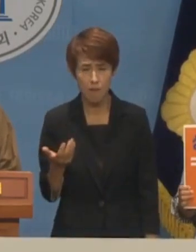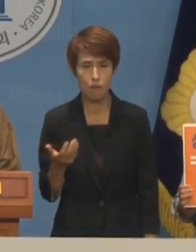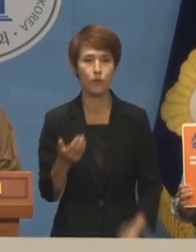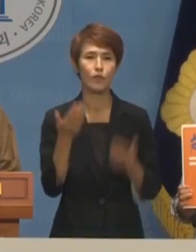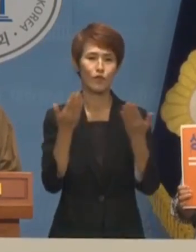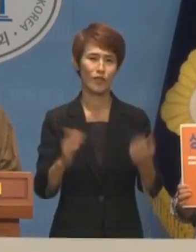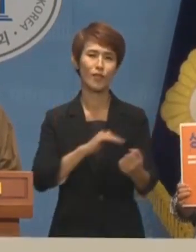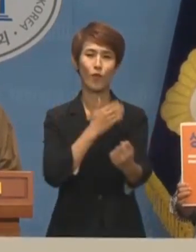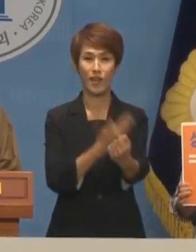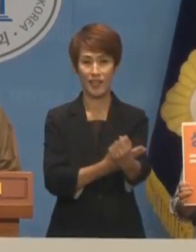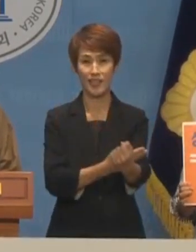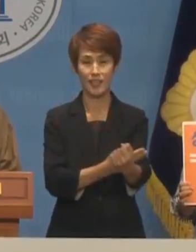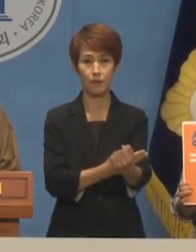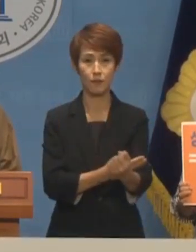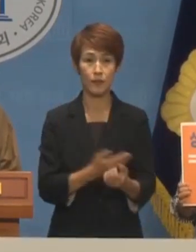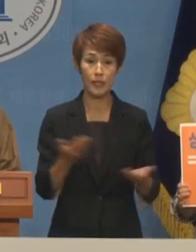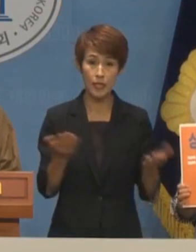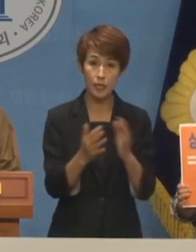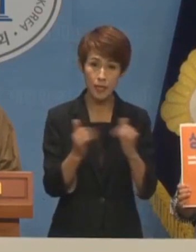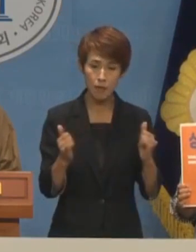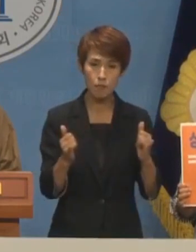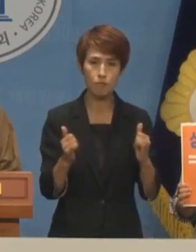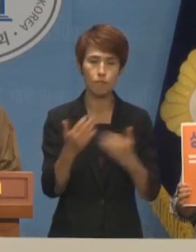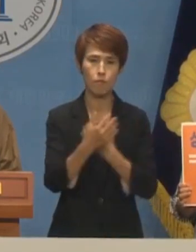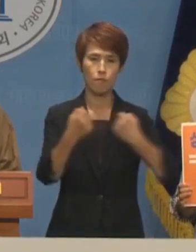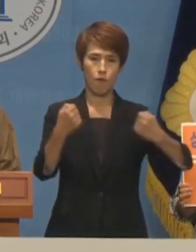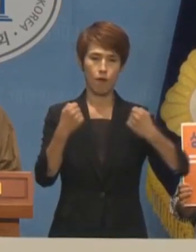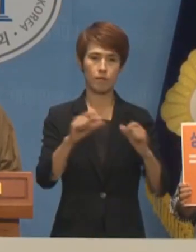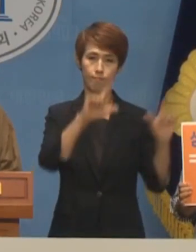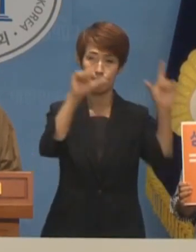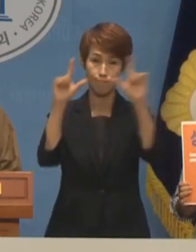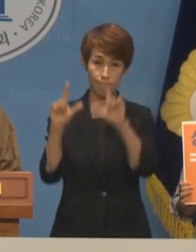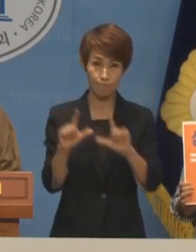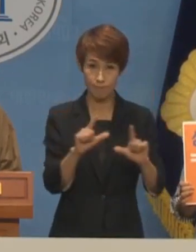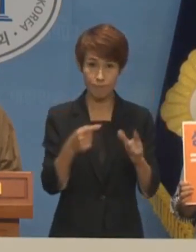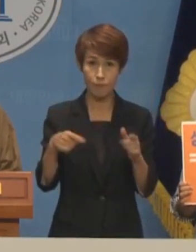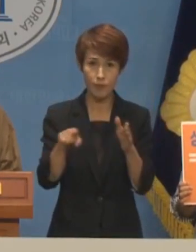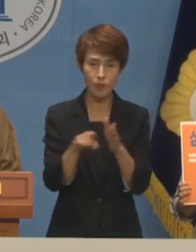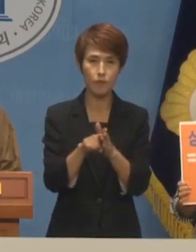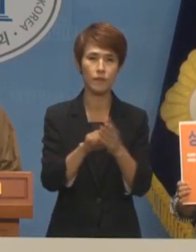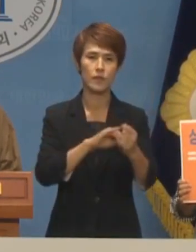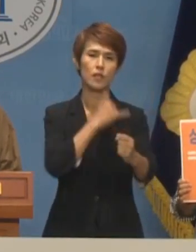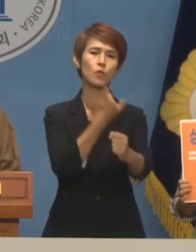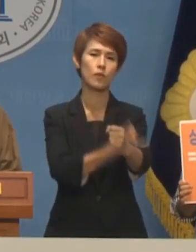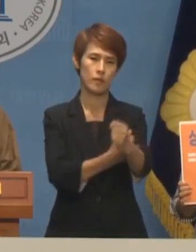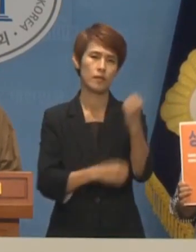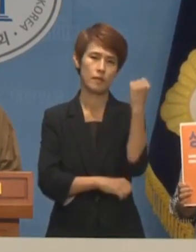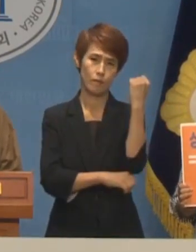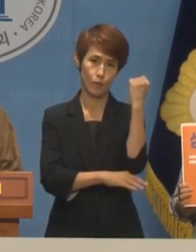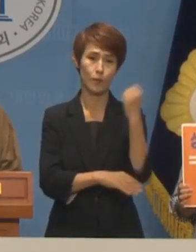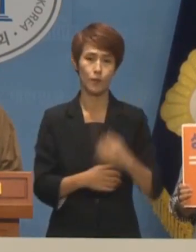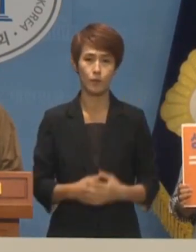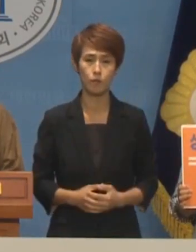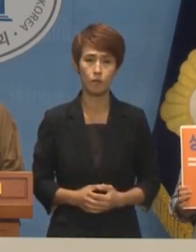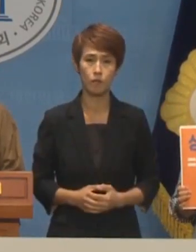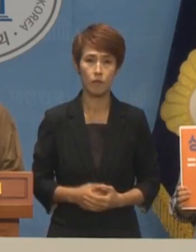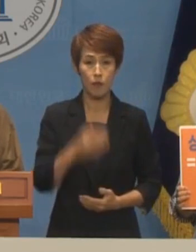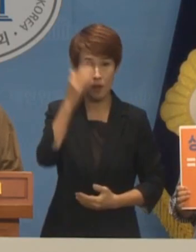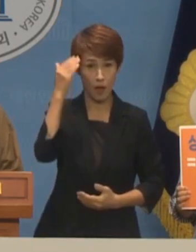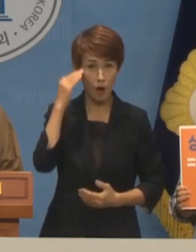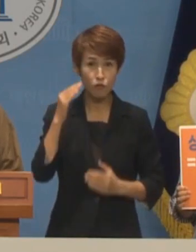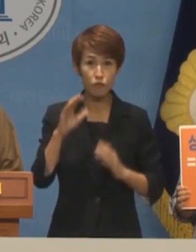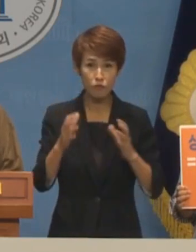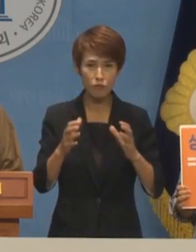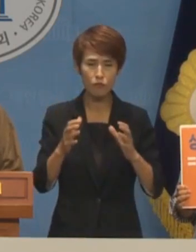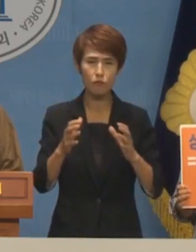권리, 일하는 사람의 건강과 삶을 지키기 위한 기본적 인권의 문제입니다. 하지만 우리나라는